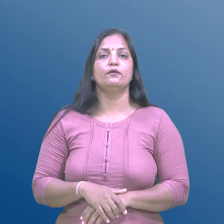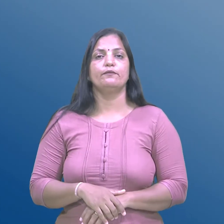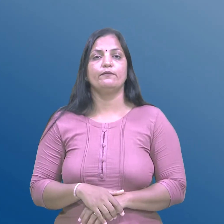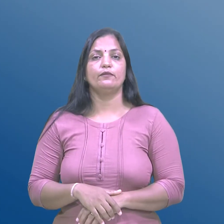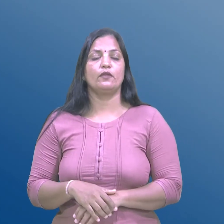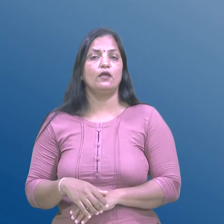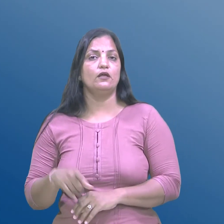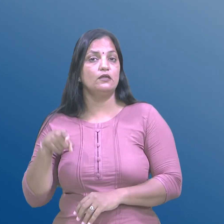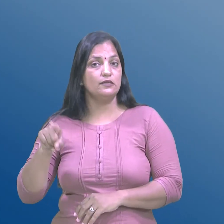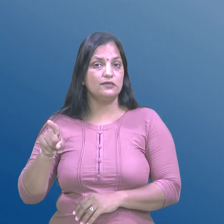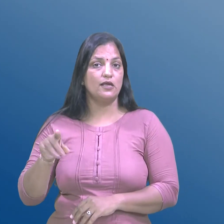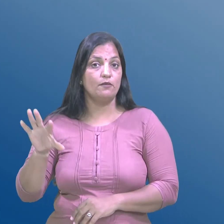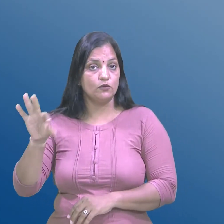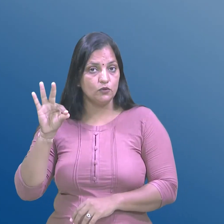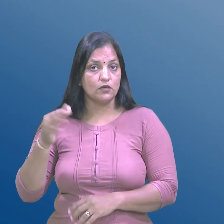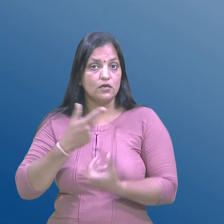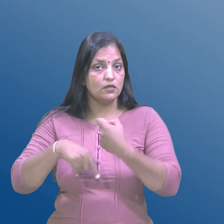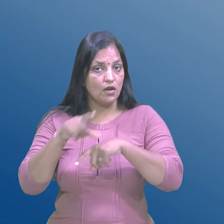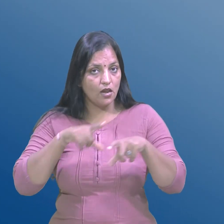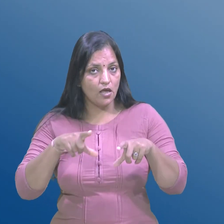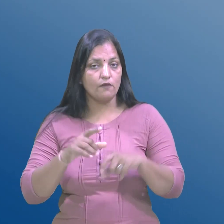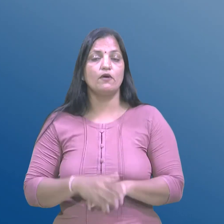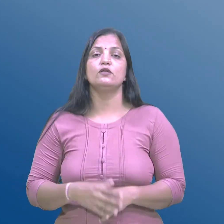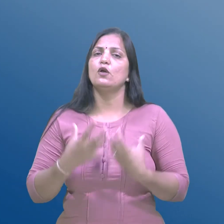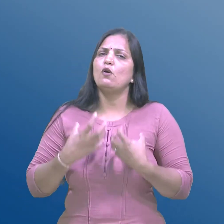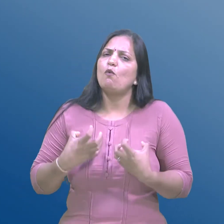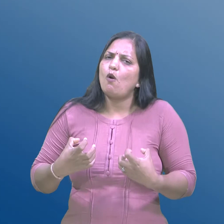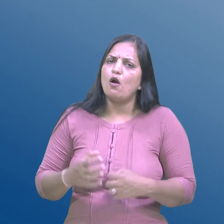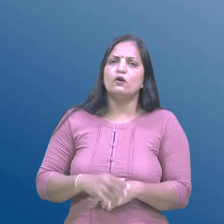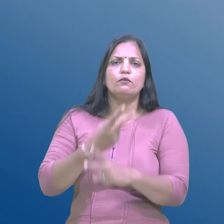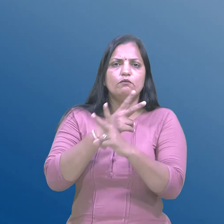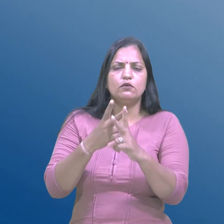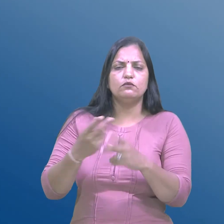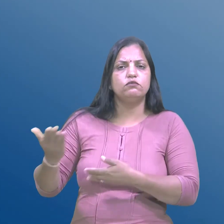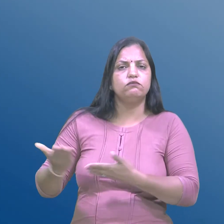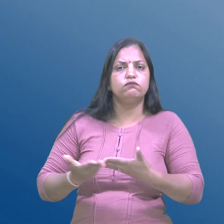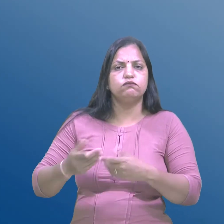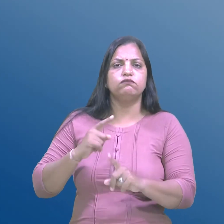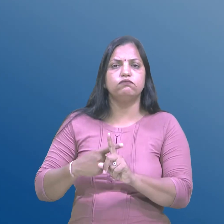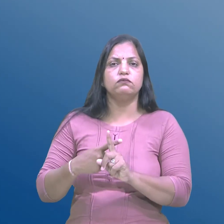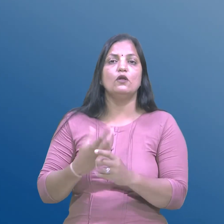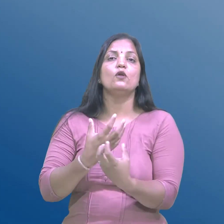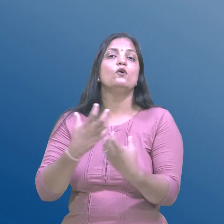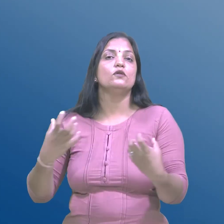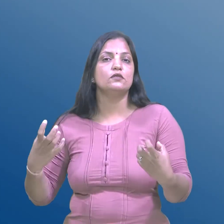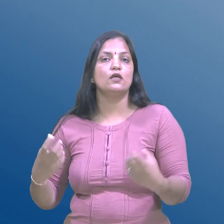કરવામાં મદદગાર થવા જરૂરી તમામ સુવિધાઓ અને સાધનો ઉપલબ્ધ